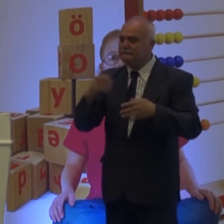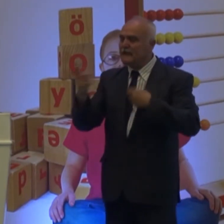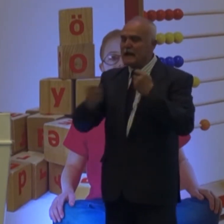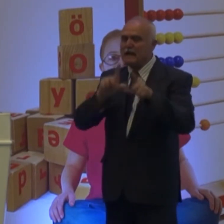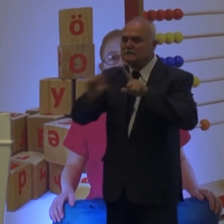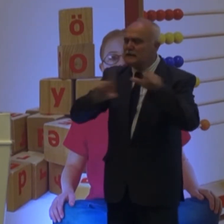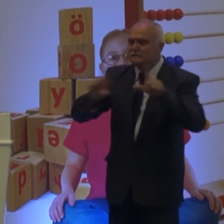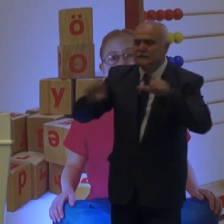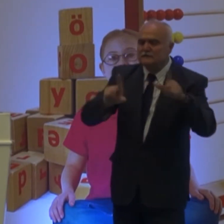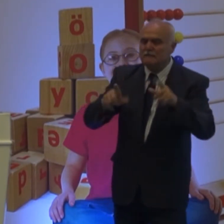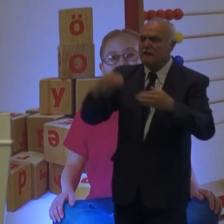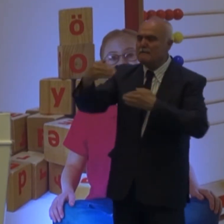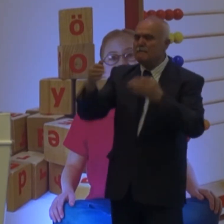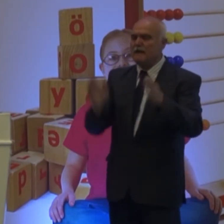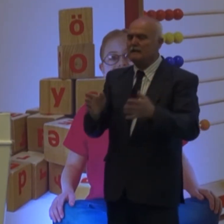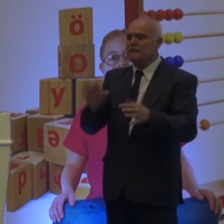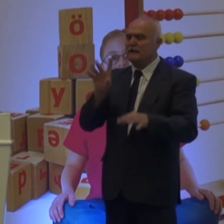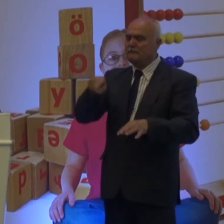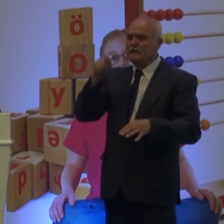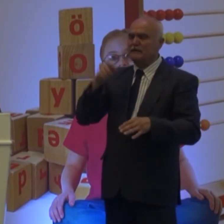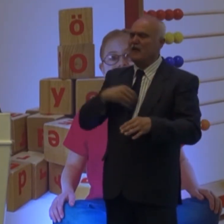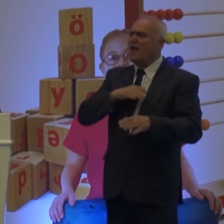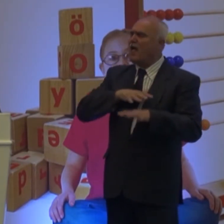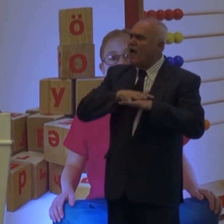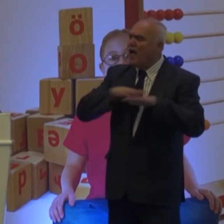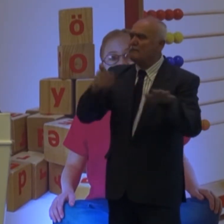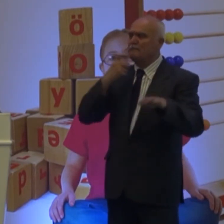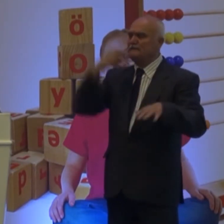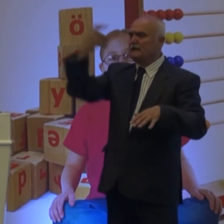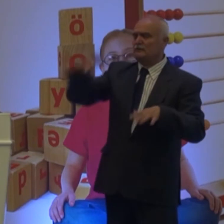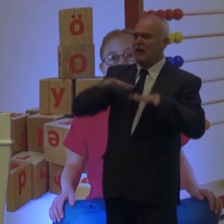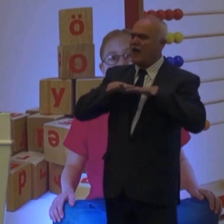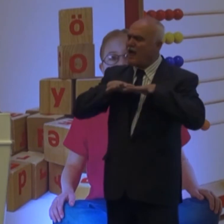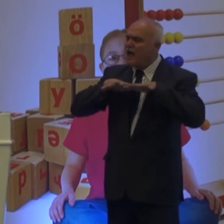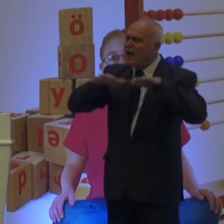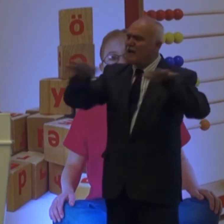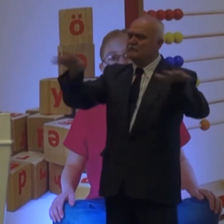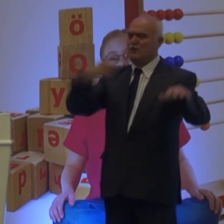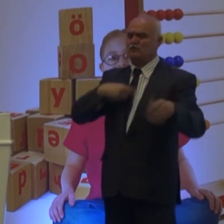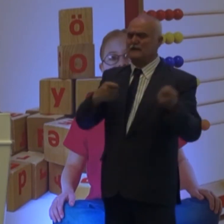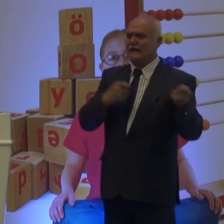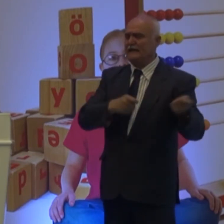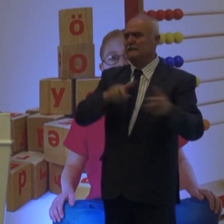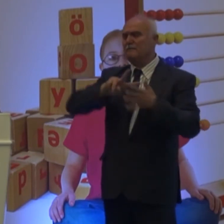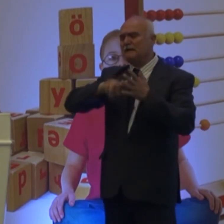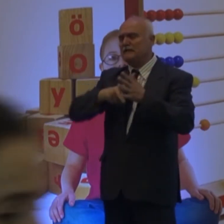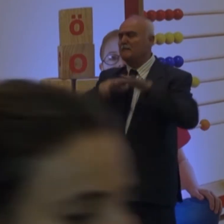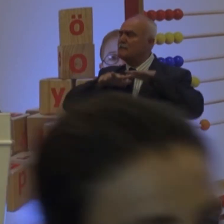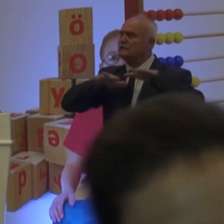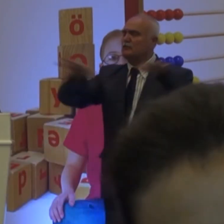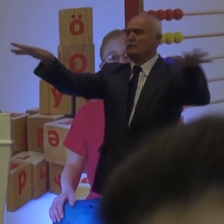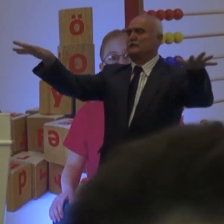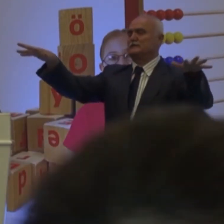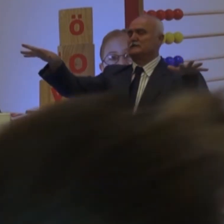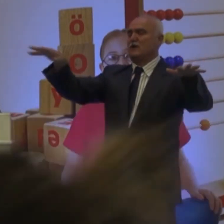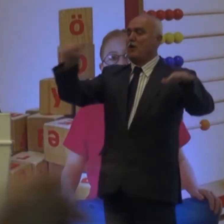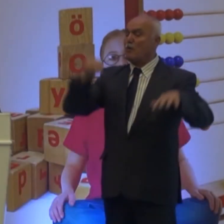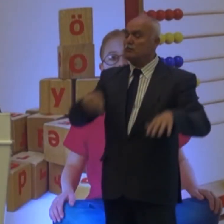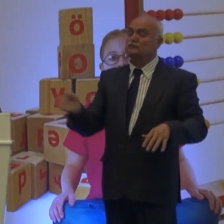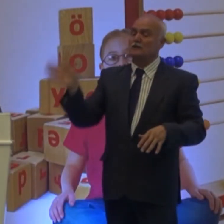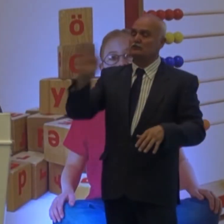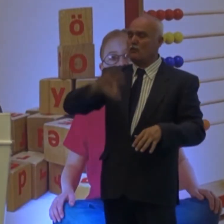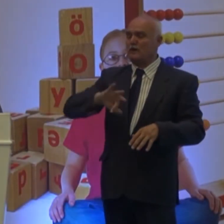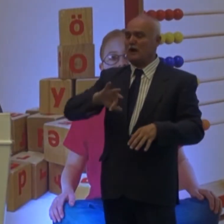belirledik. Önümüzdeki yıl bütün özel eğitim sınıflarımıza bu özel eğitim materyal setlerimizi göndereceğiz. Ve bundan